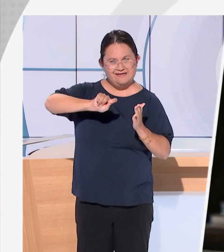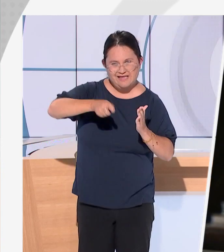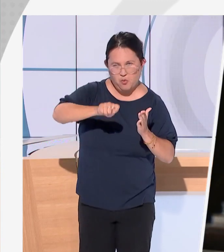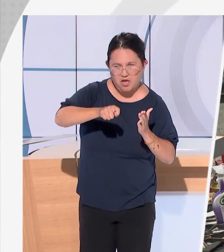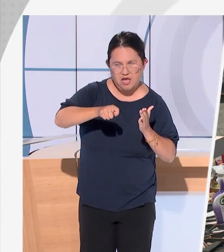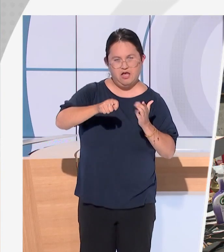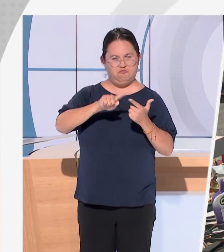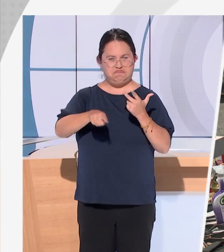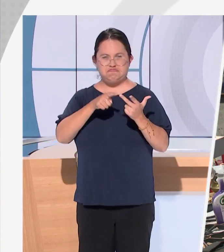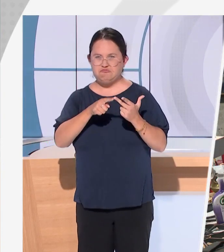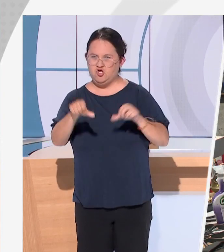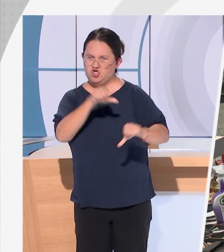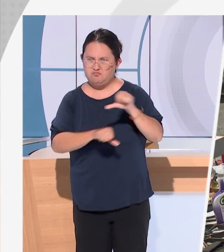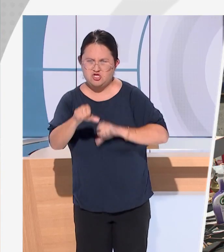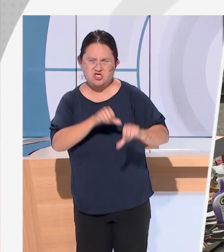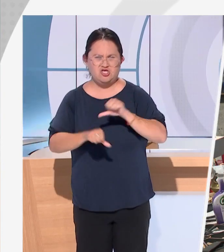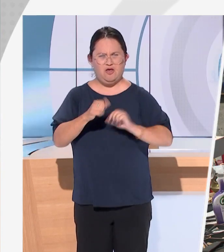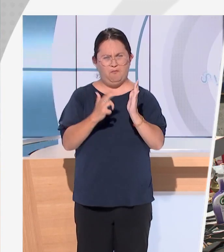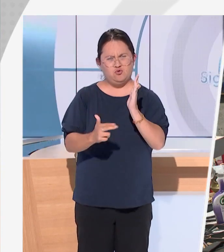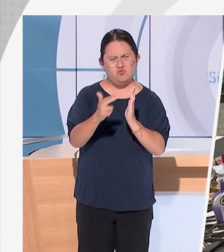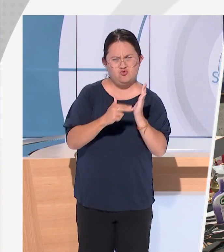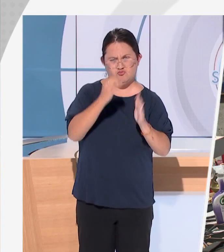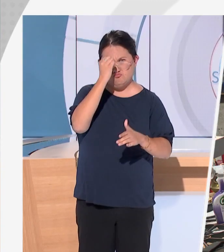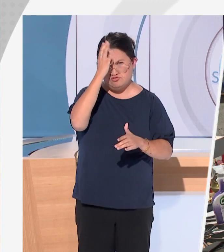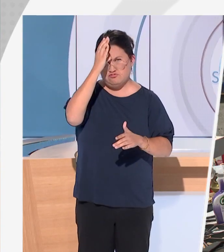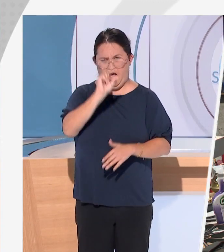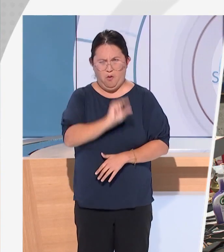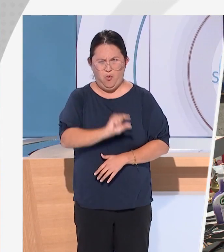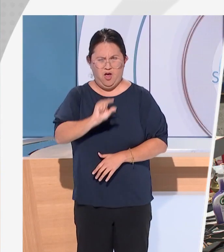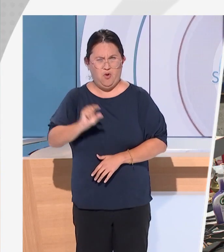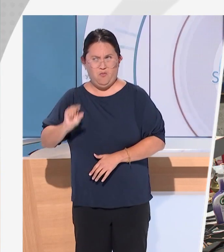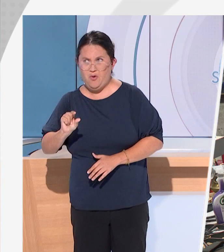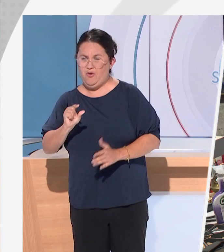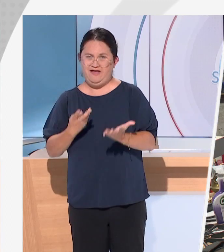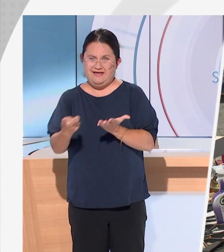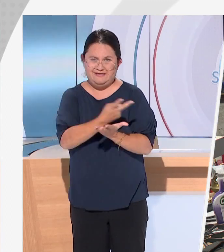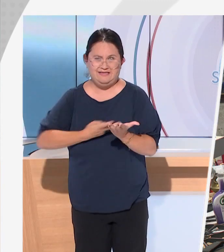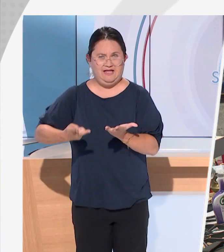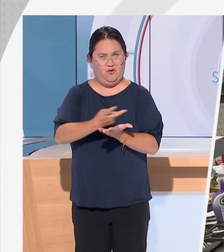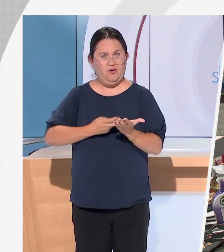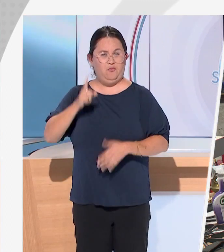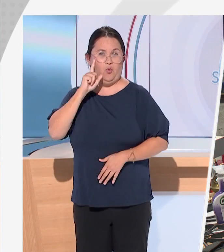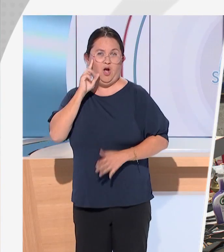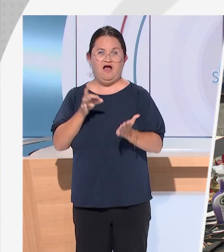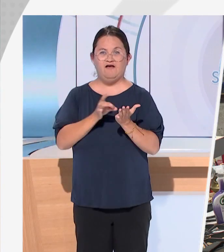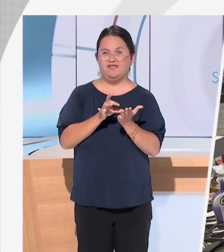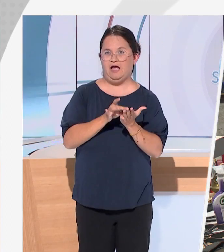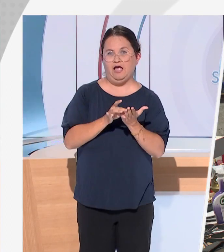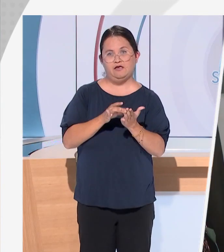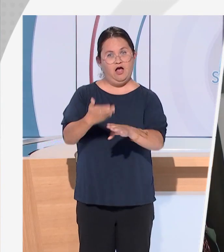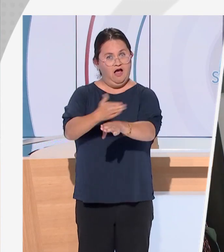chimiste, un petit peu peintre, un peu dessinateur, parce que le vitrail, ça commence toujours par un